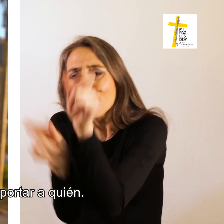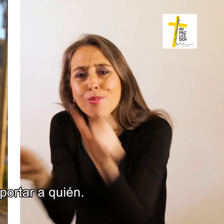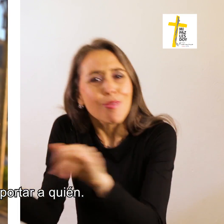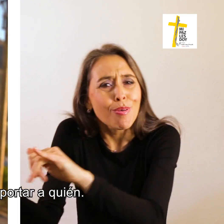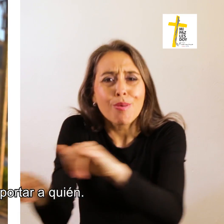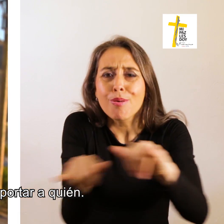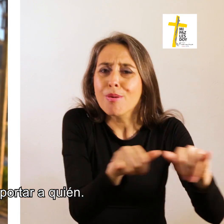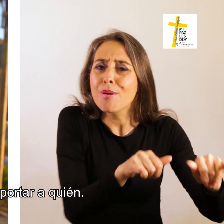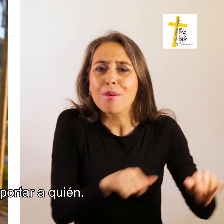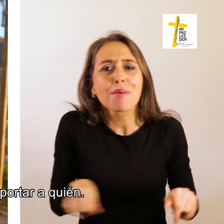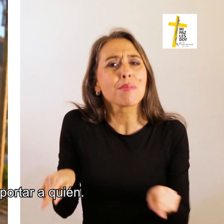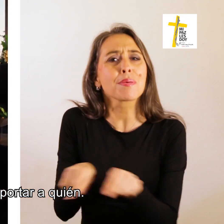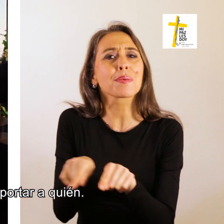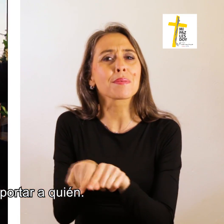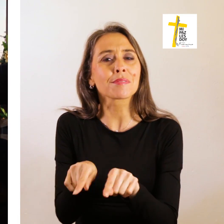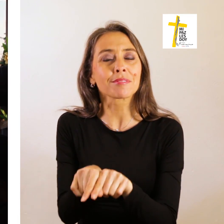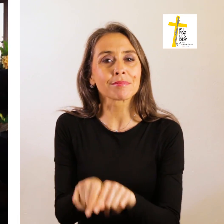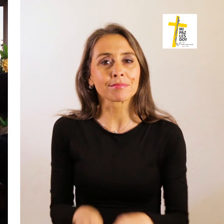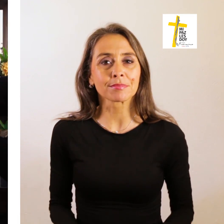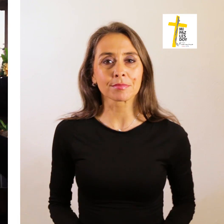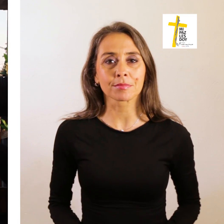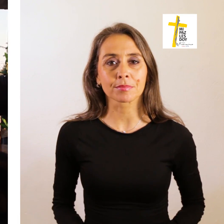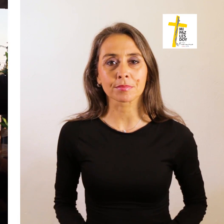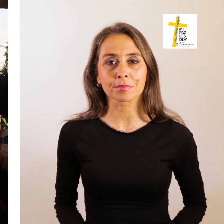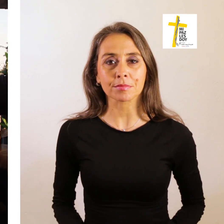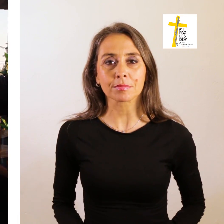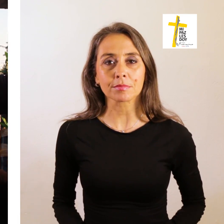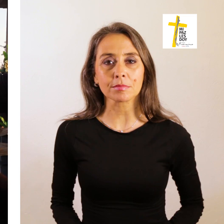sin importar a quién.